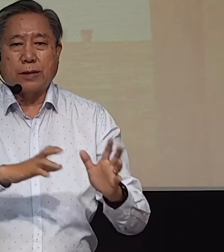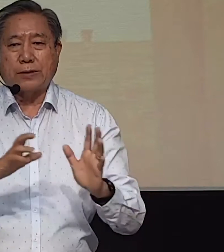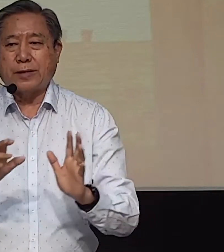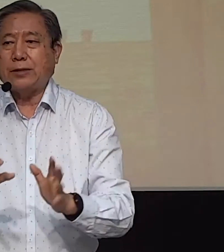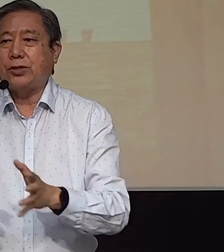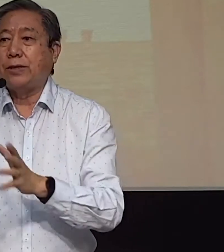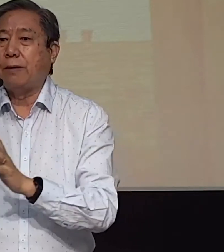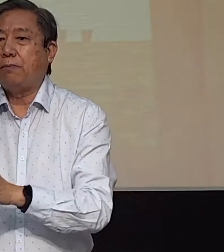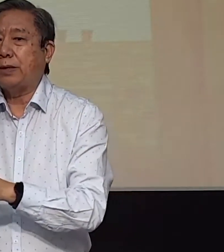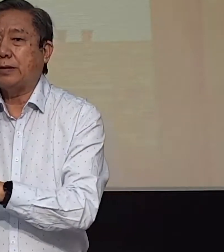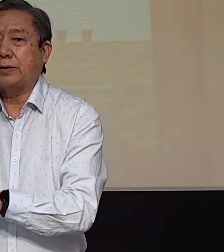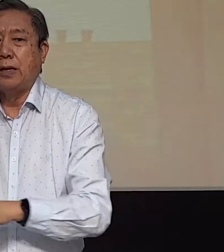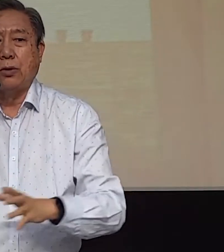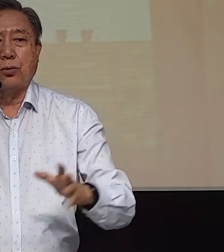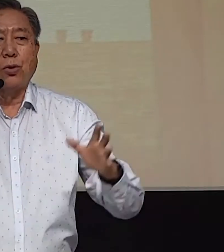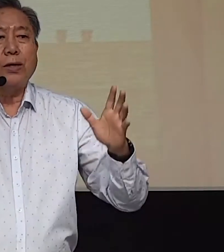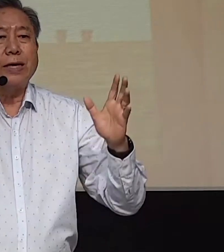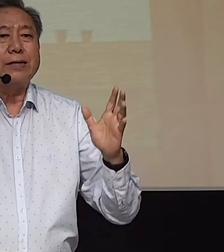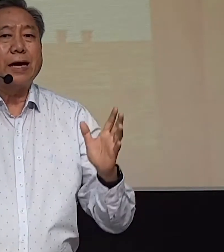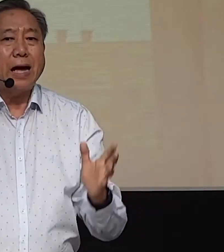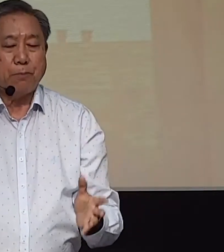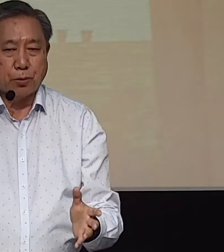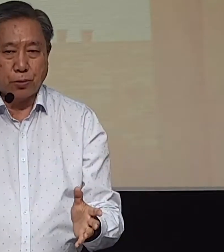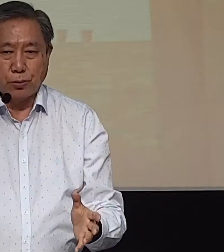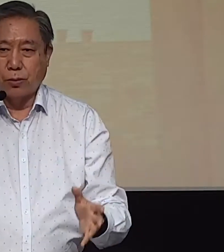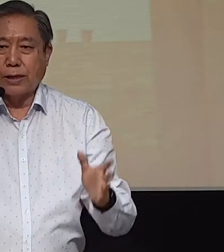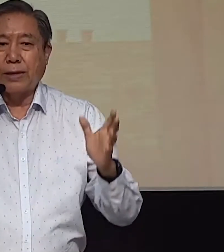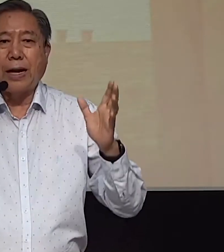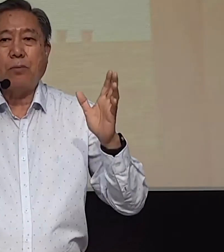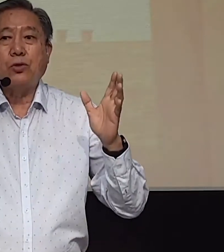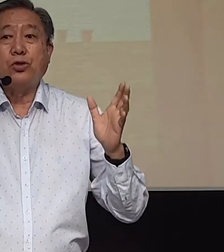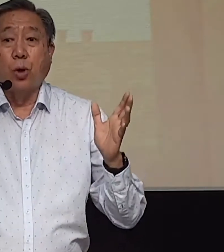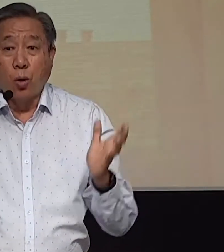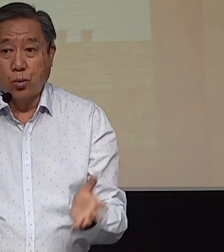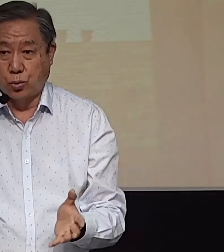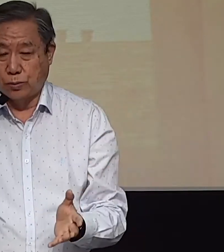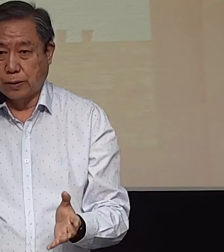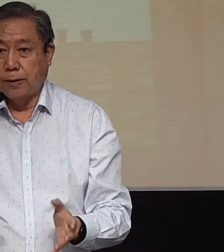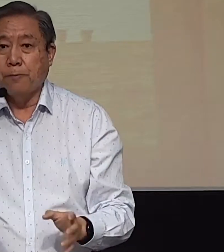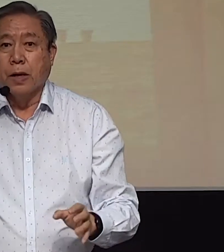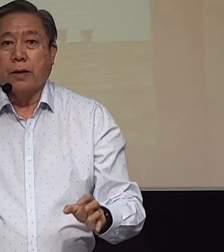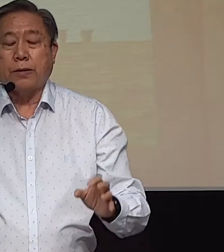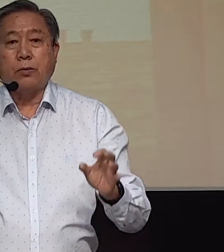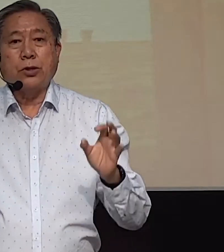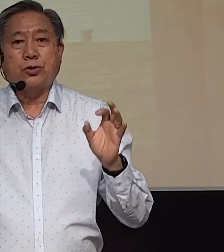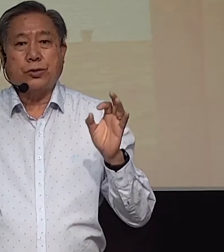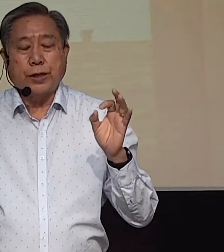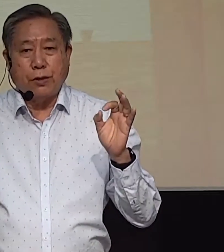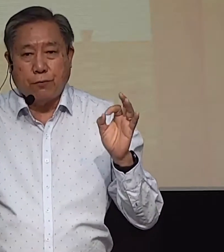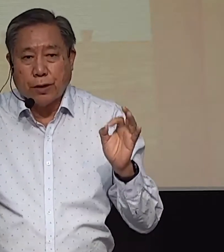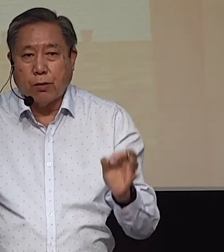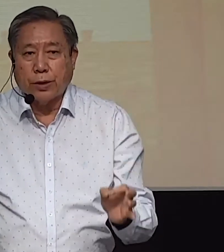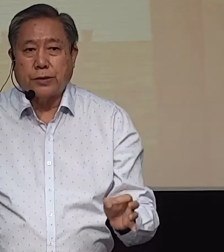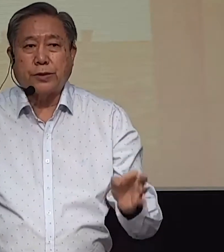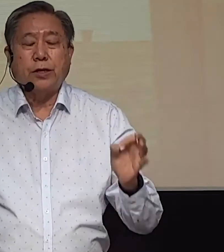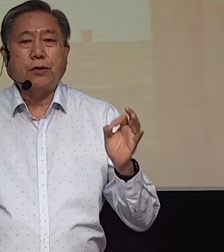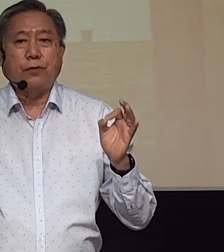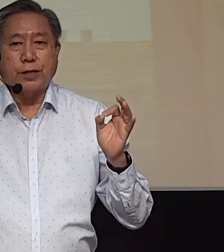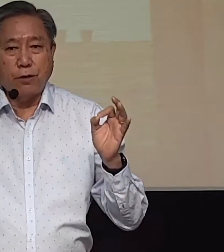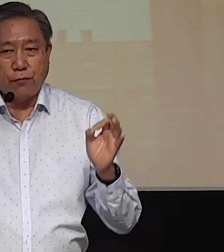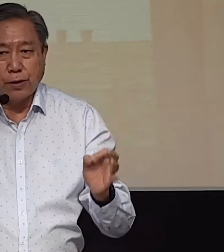uma das 7 lâmpadas do candelabro, o candelabro de ouro, né? Então isso significa o